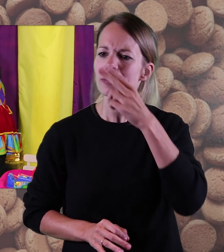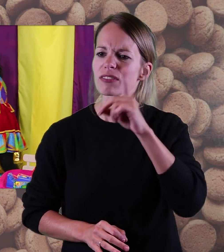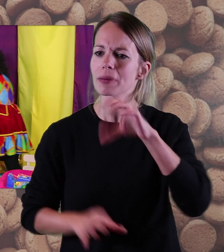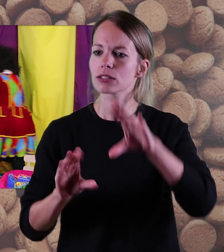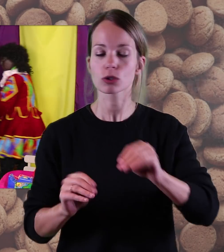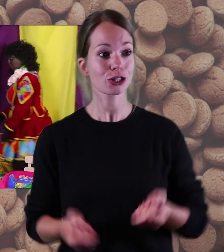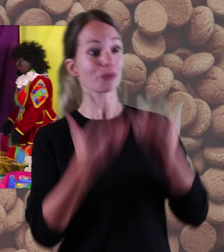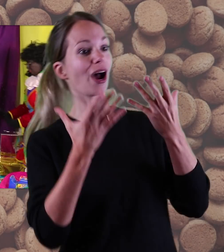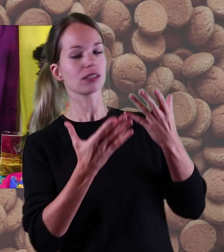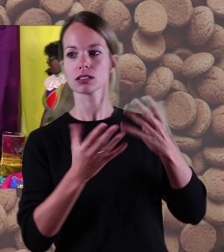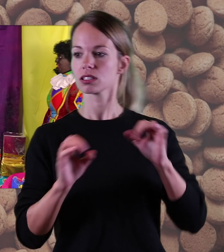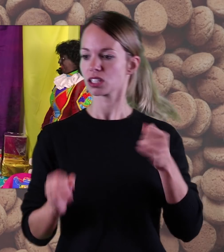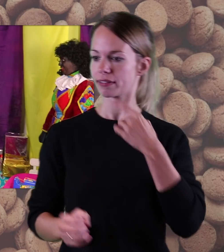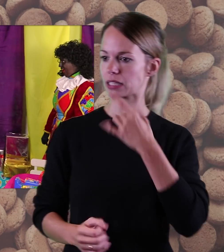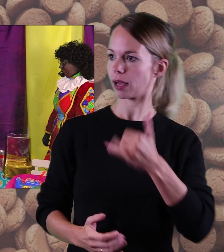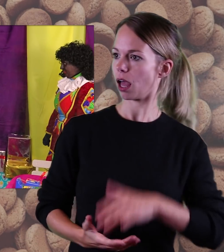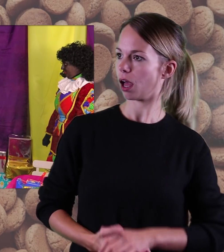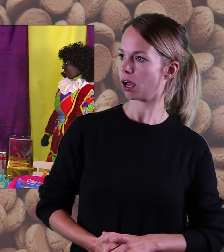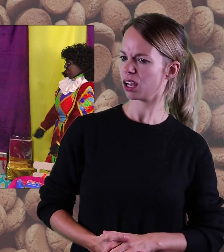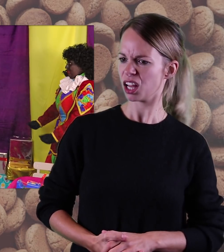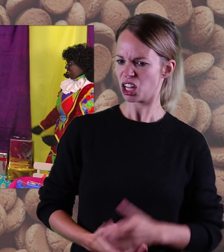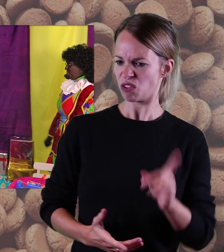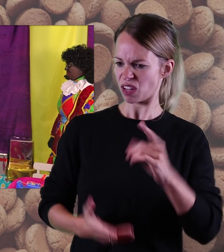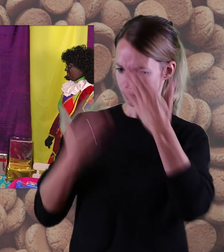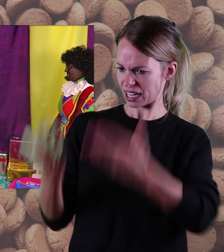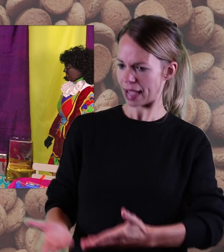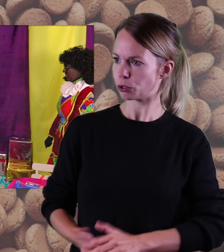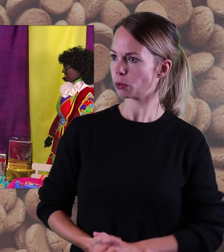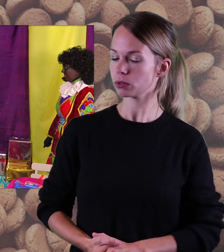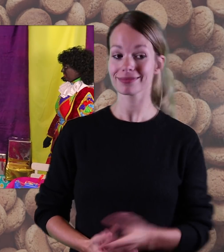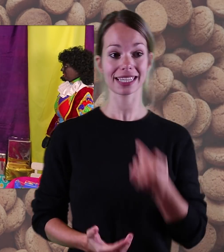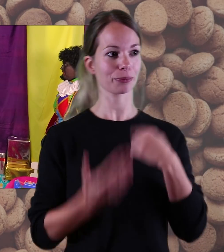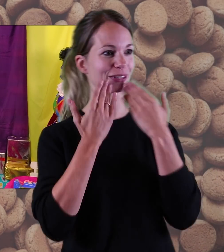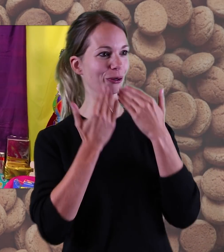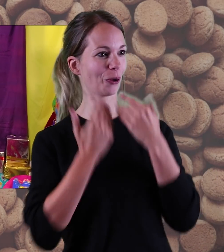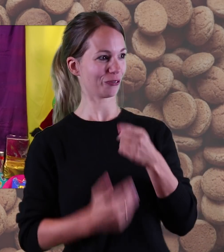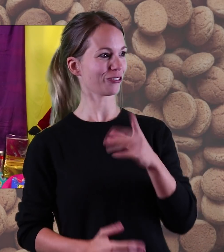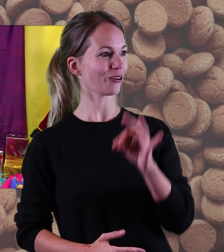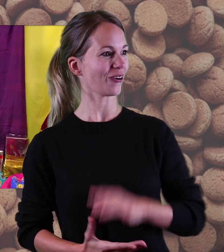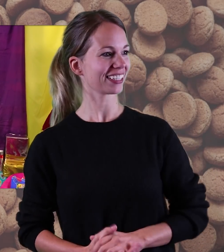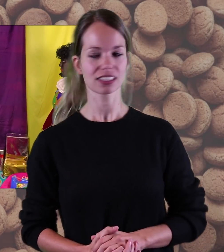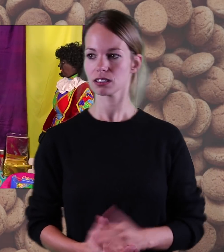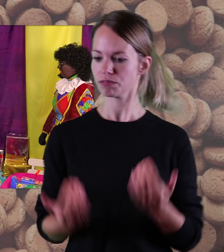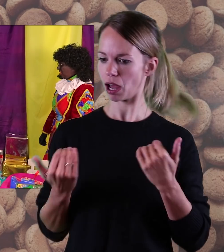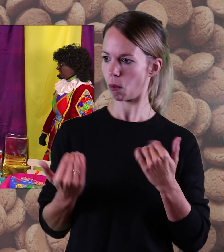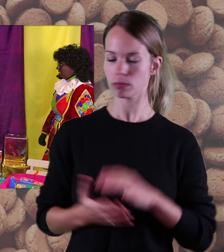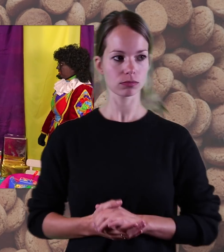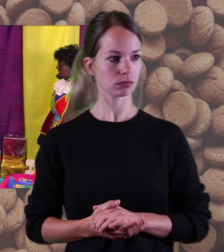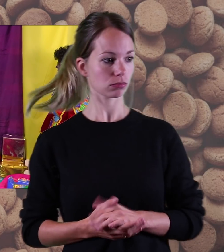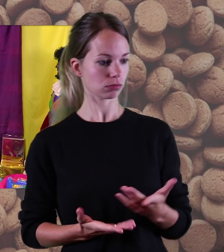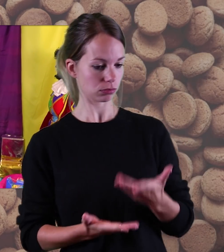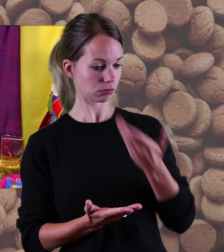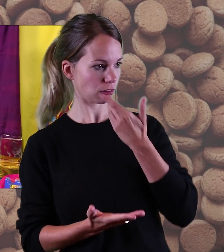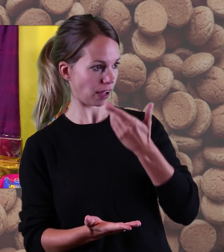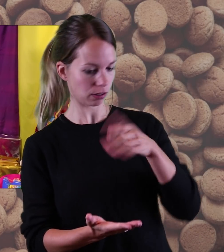doen? Surprise! Nou, dat kun je wel zeggen, ja. Leuk, hè? Wat heb jij nu? Ik ben een cadeau voor Floris. Maar waarom een cadeau? Dat heeft hij gevraagd, stond